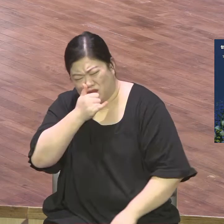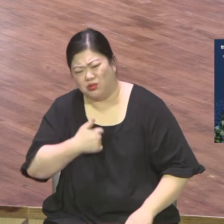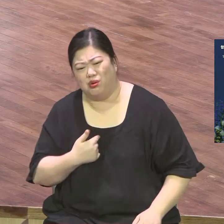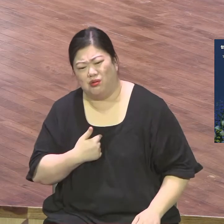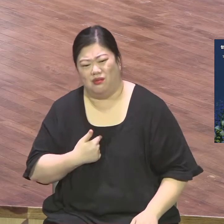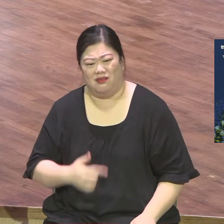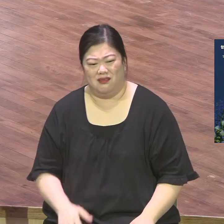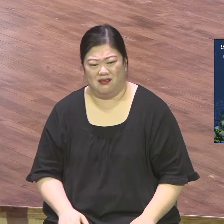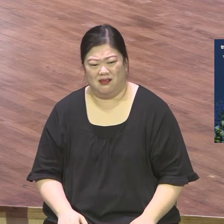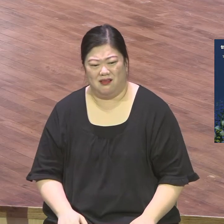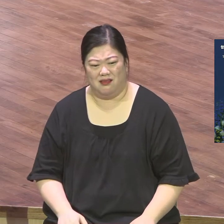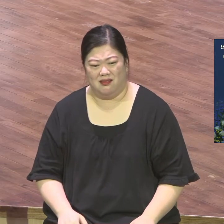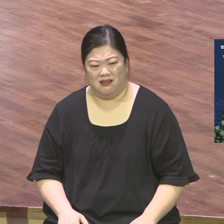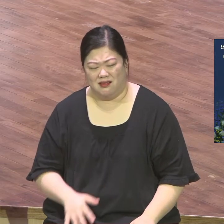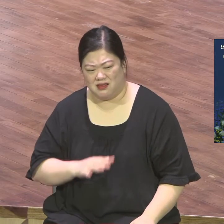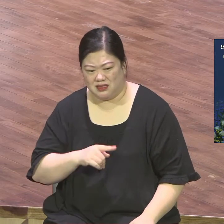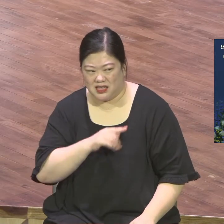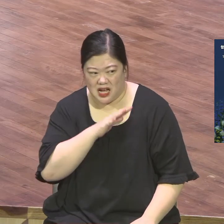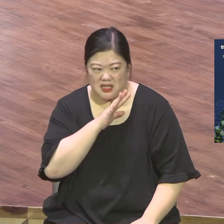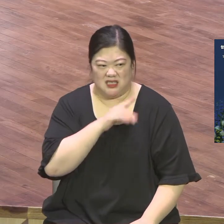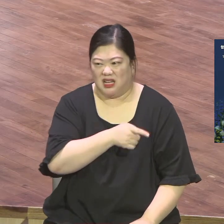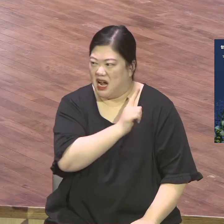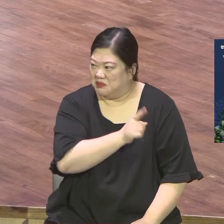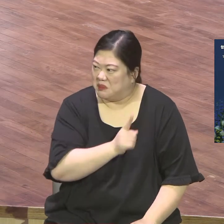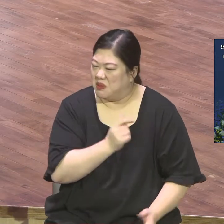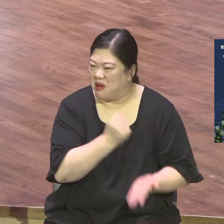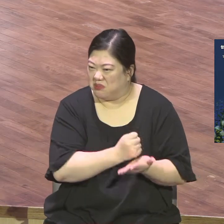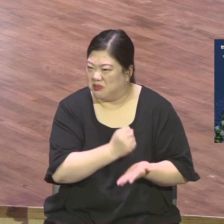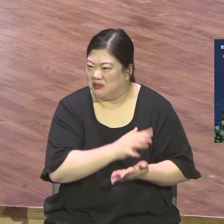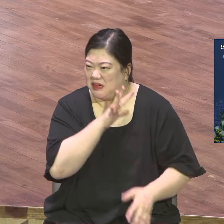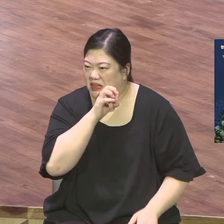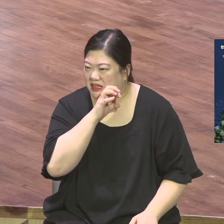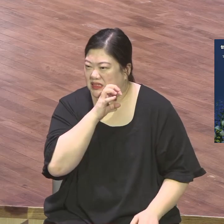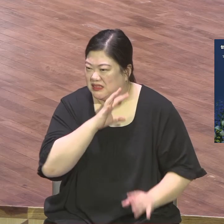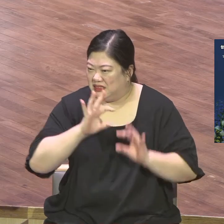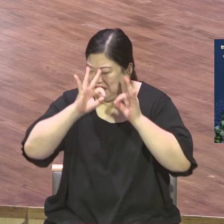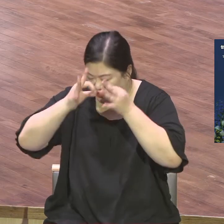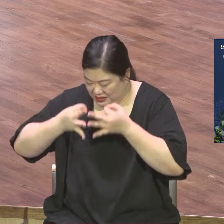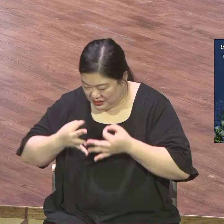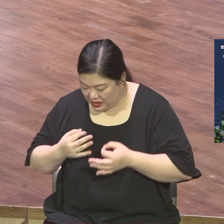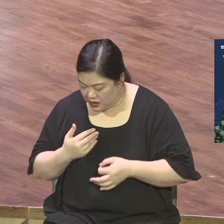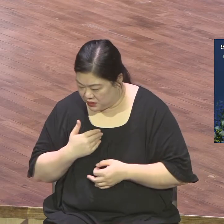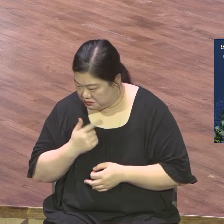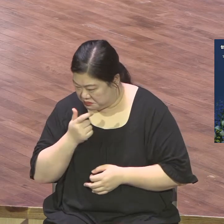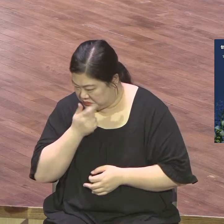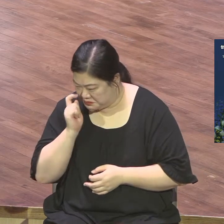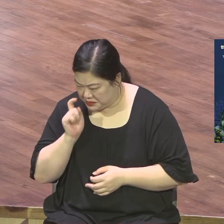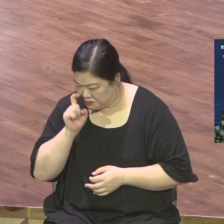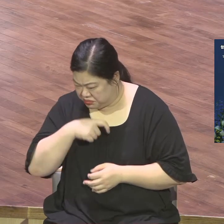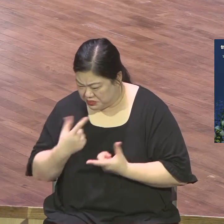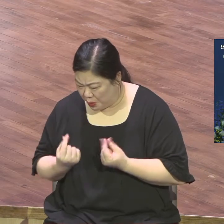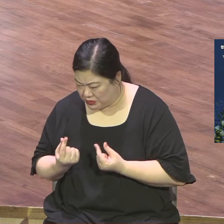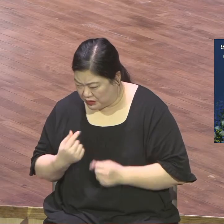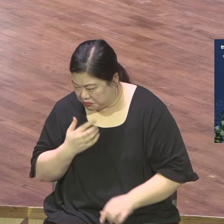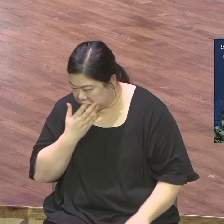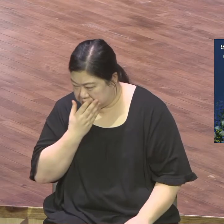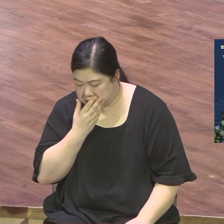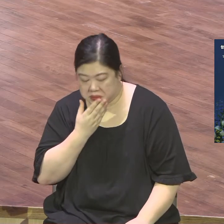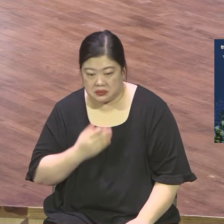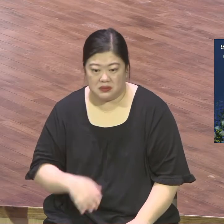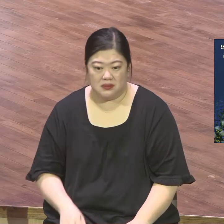불평하고 엄마하고 그 자 뒤쫓아하면 엉망인데 안 들켰다고 모르는 줄